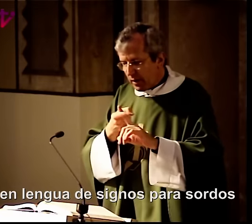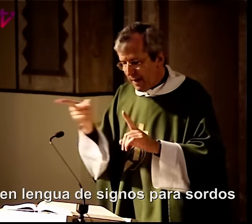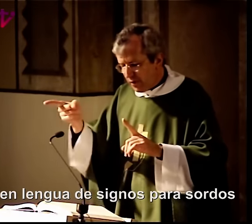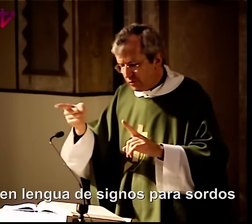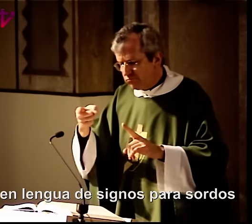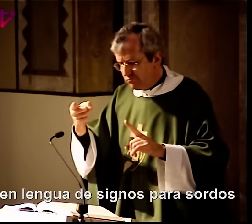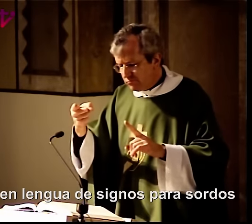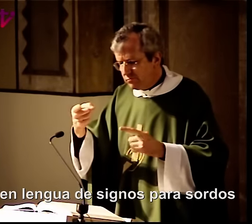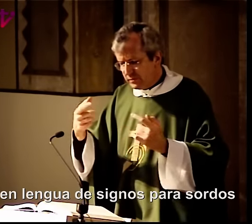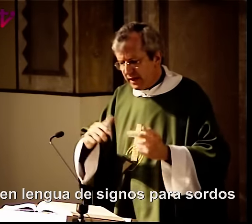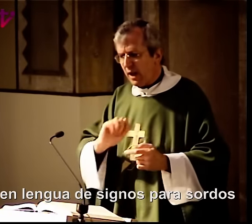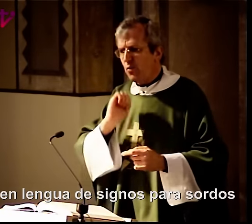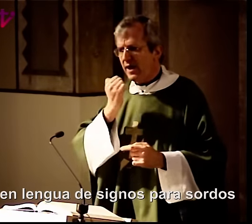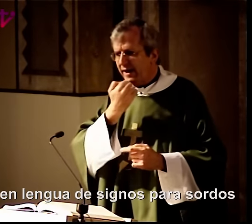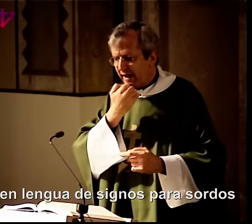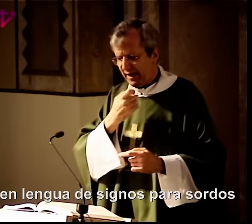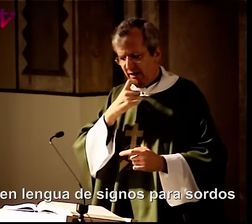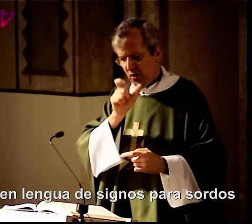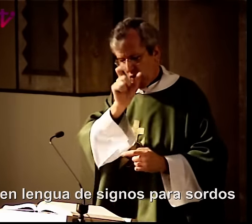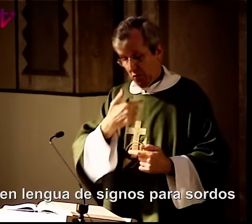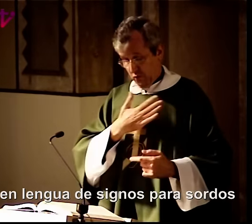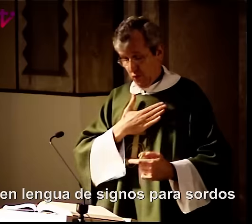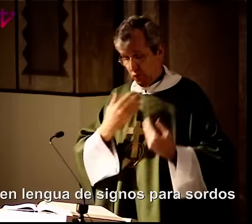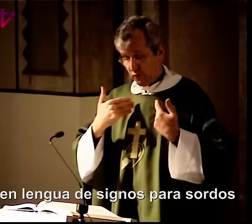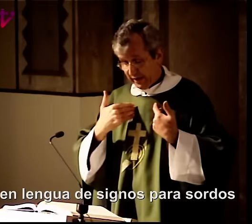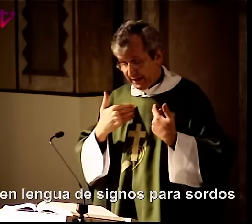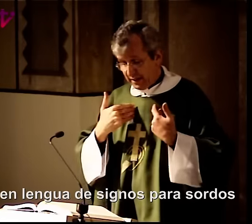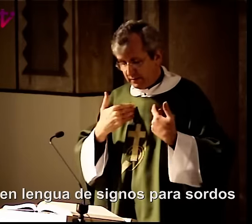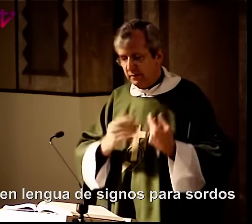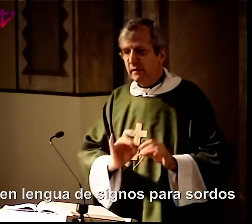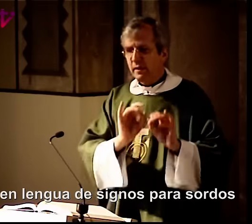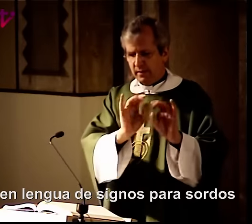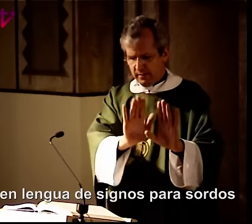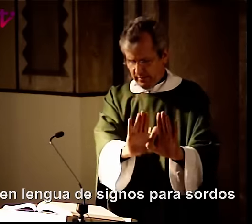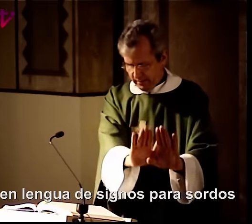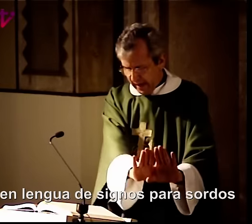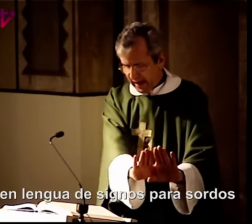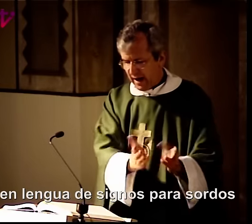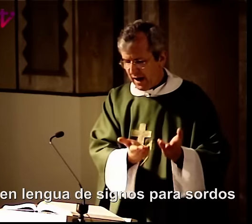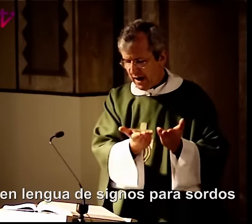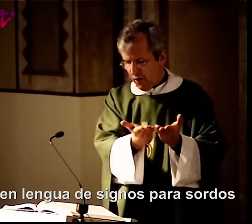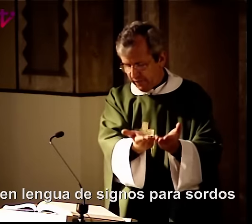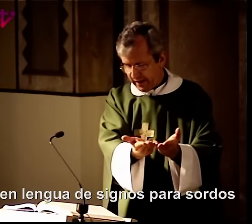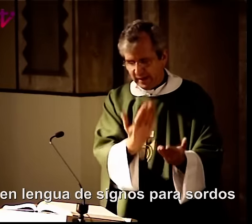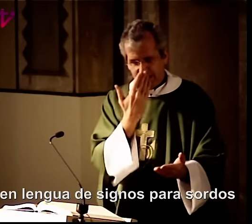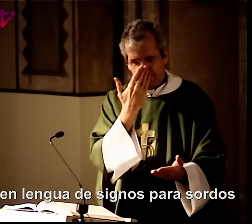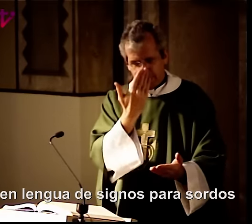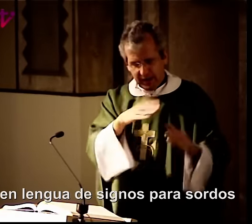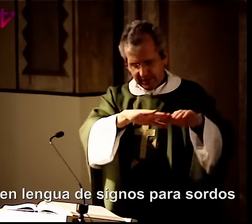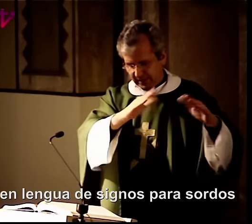hermano tiene alguna queja contra ti, deja la ofrenda delante del